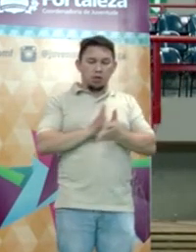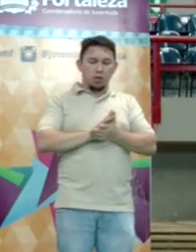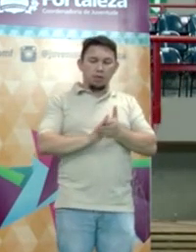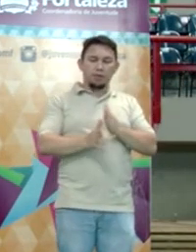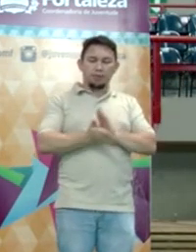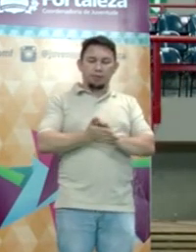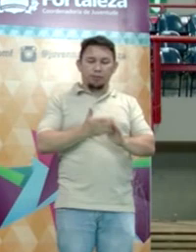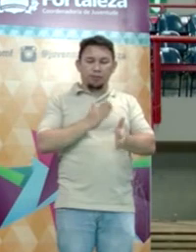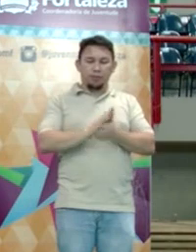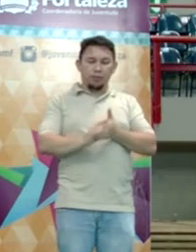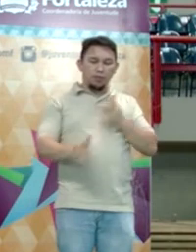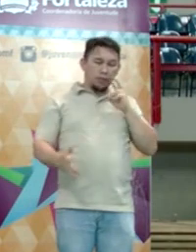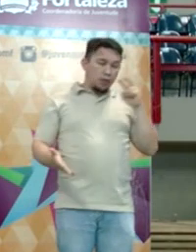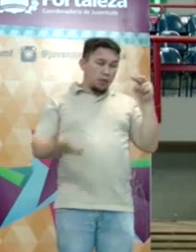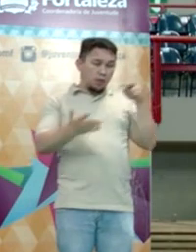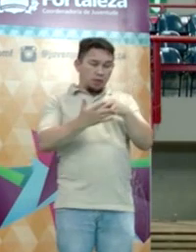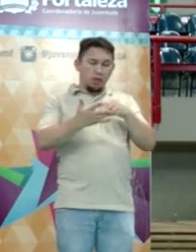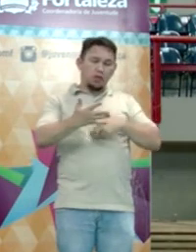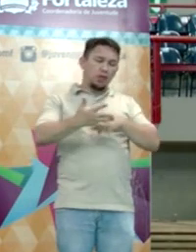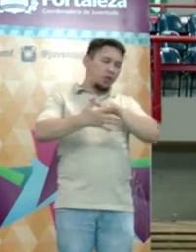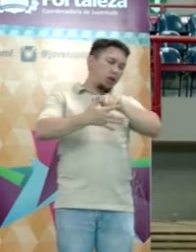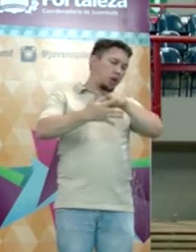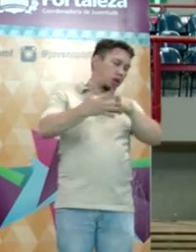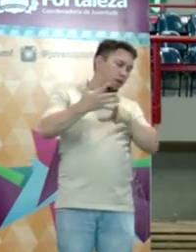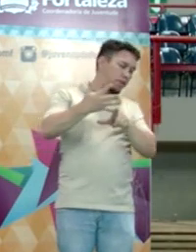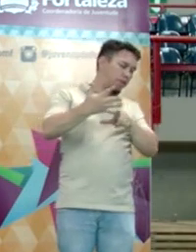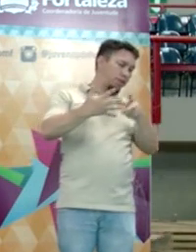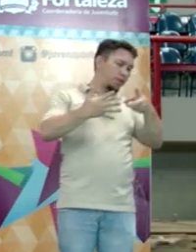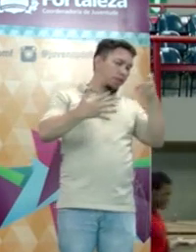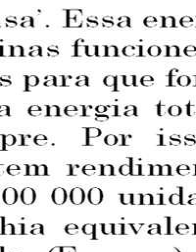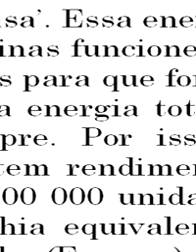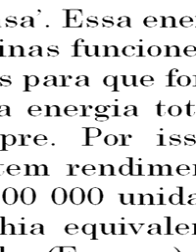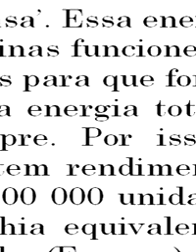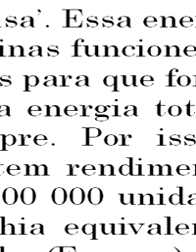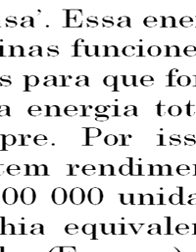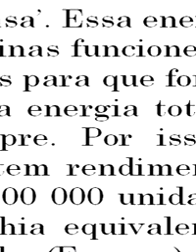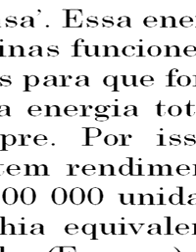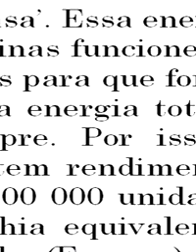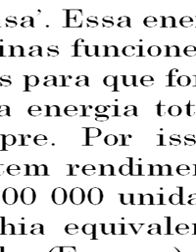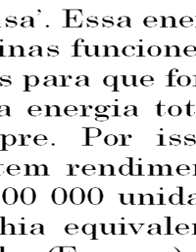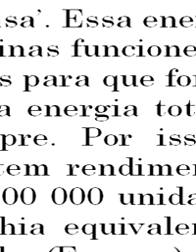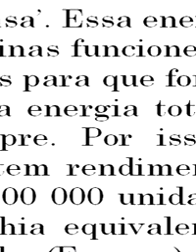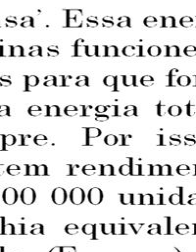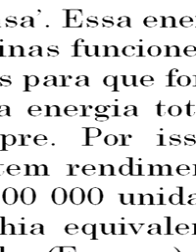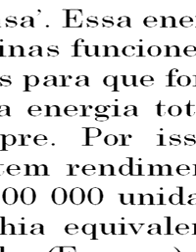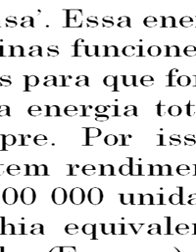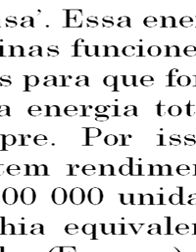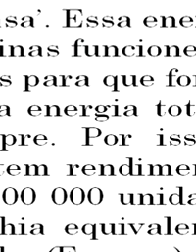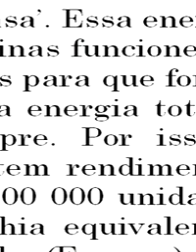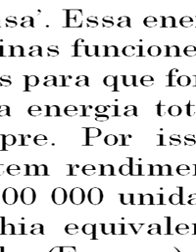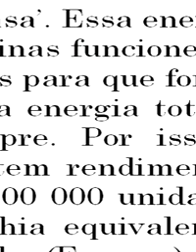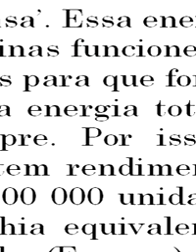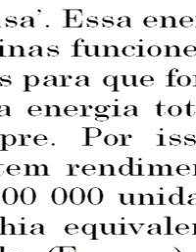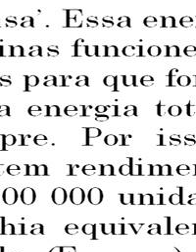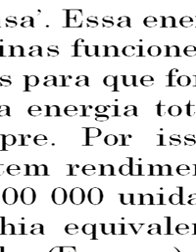né? Se você olhar os itens, você vai ver o item D como resposta. Porque nos diz o seguinte: